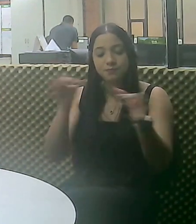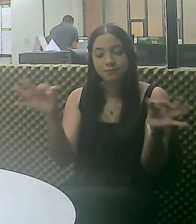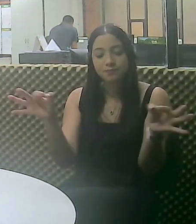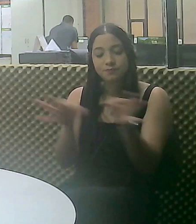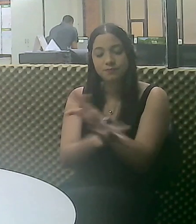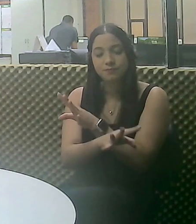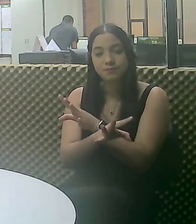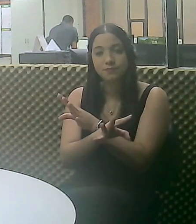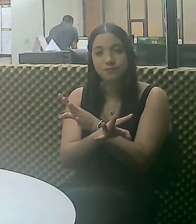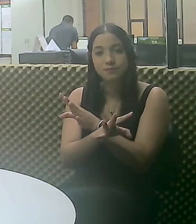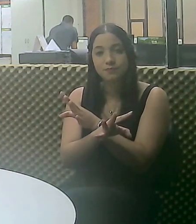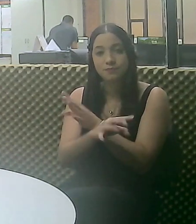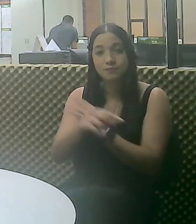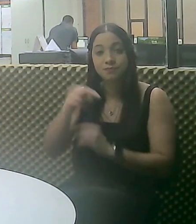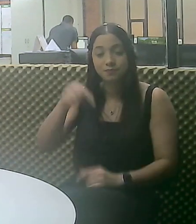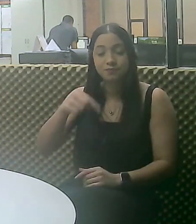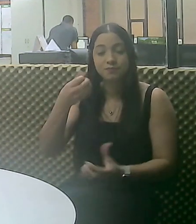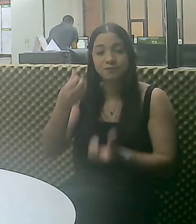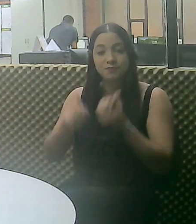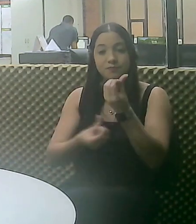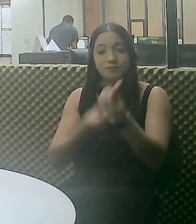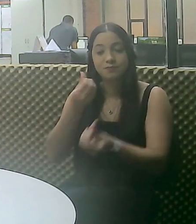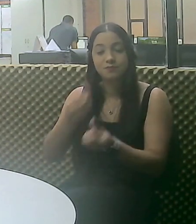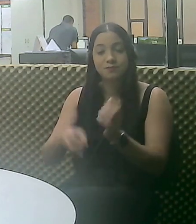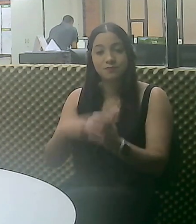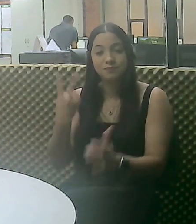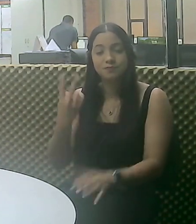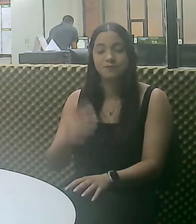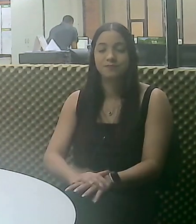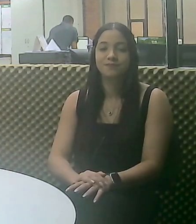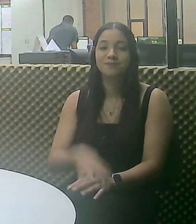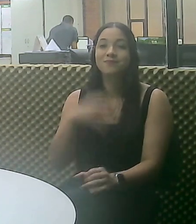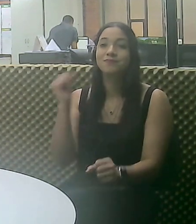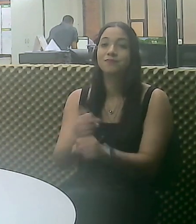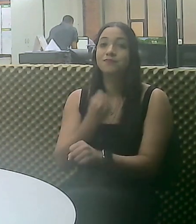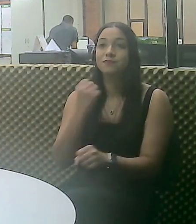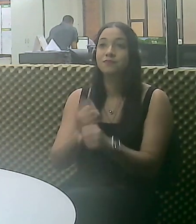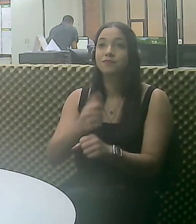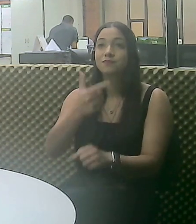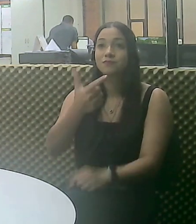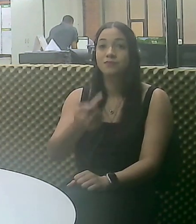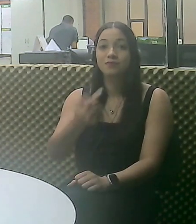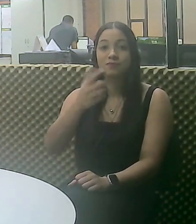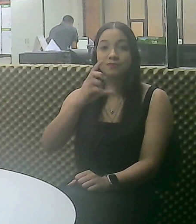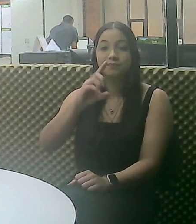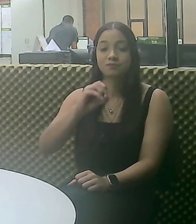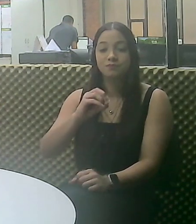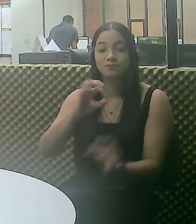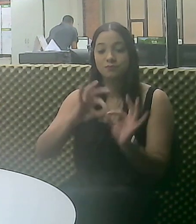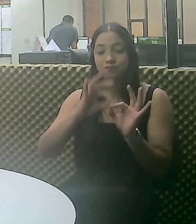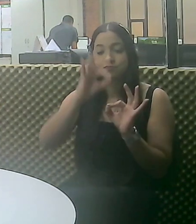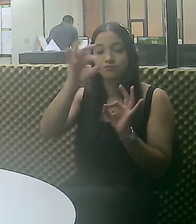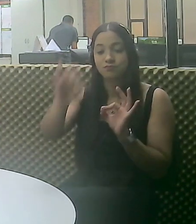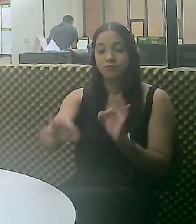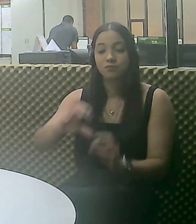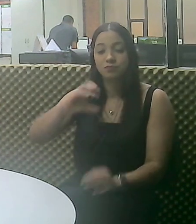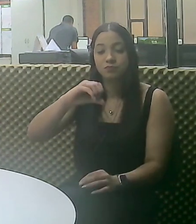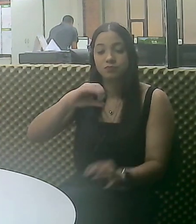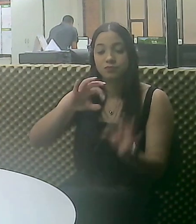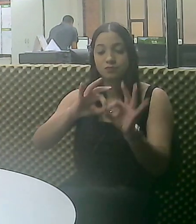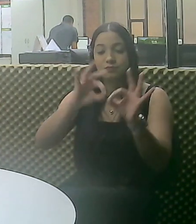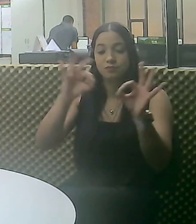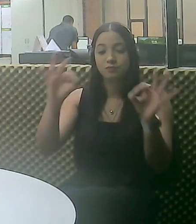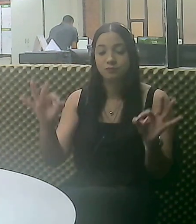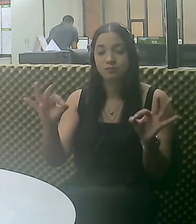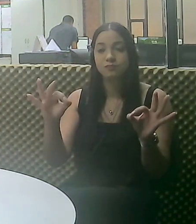à população neste segundo semestre. Toda a obra terá 720 metros de extensão e 9 de largura,